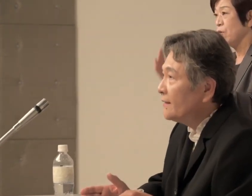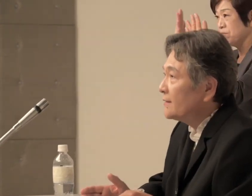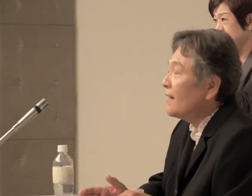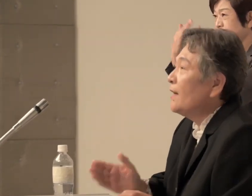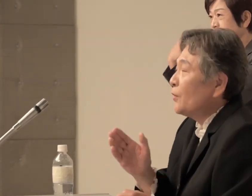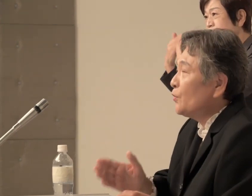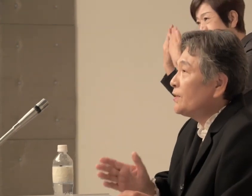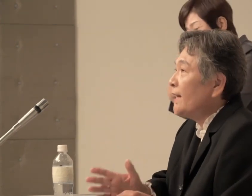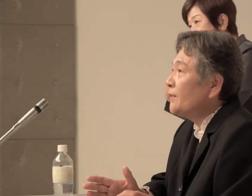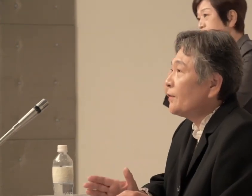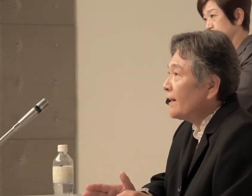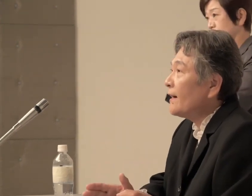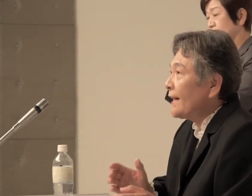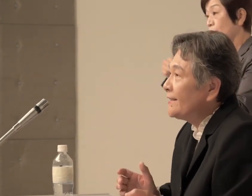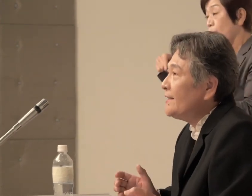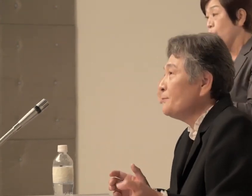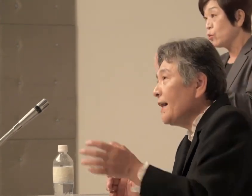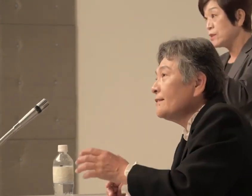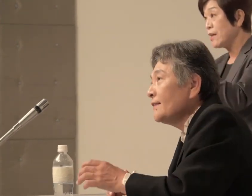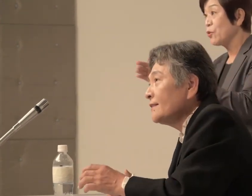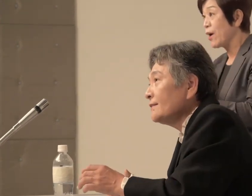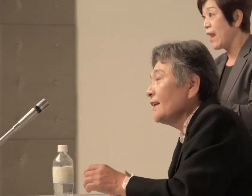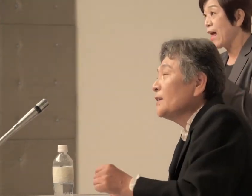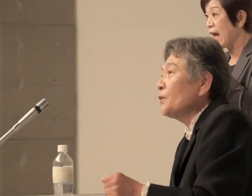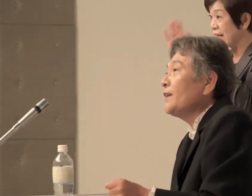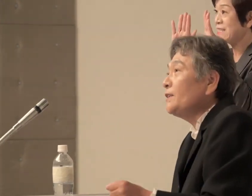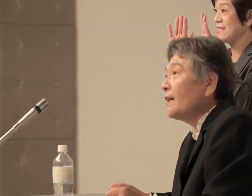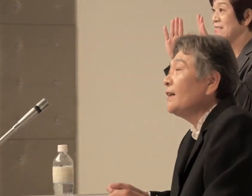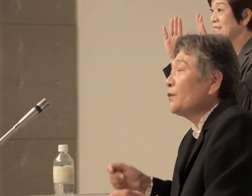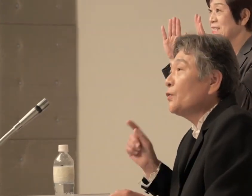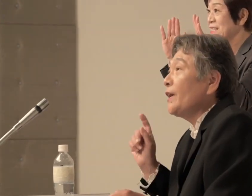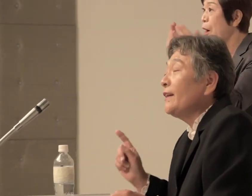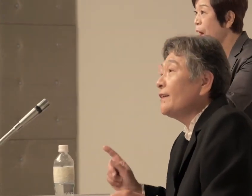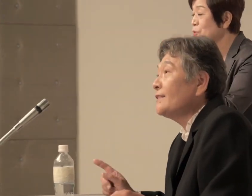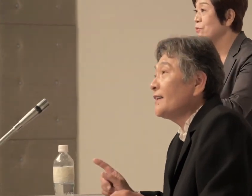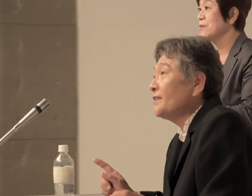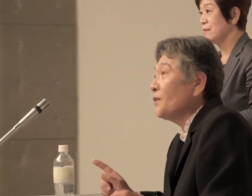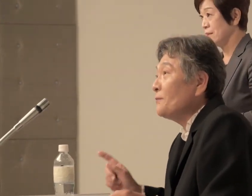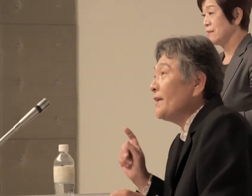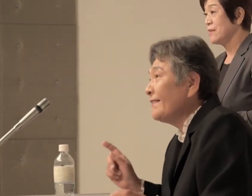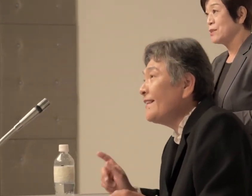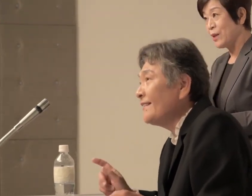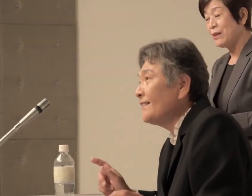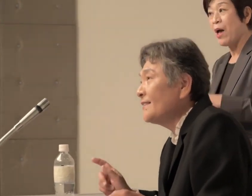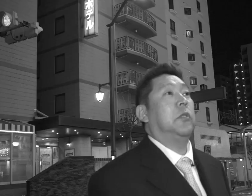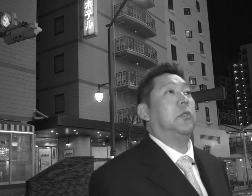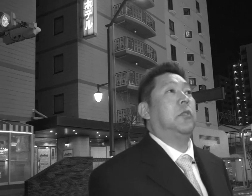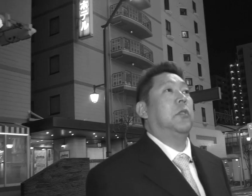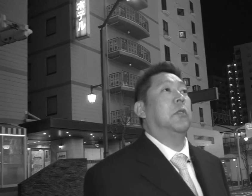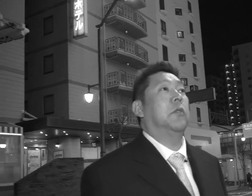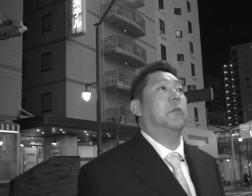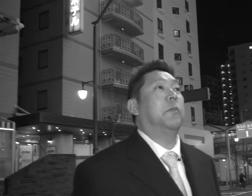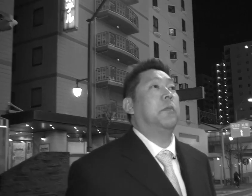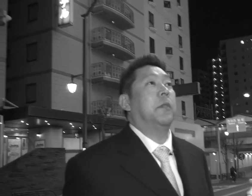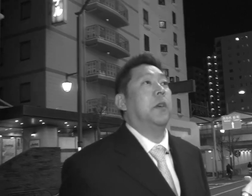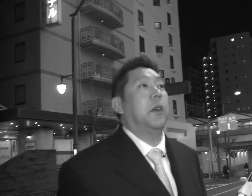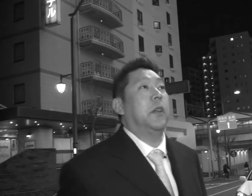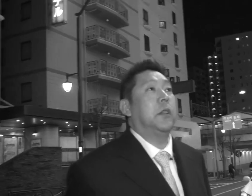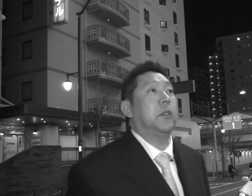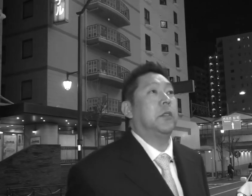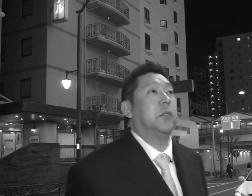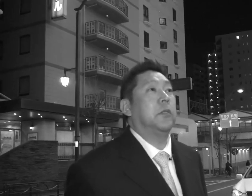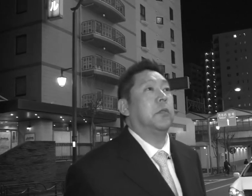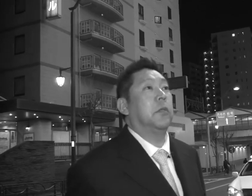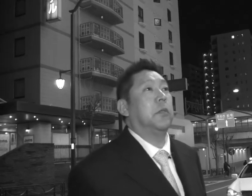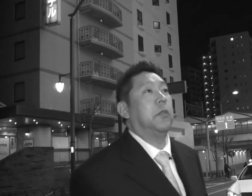だったじゃないですかこの選挙から勝ちにもあるんですそれにはこの nh キー等がぴったりなんですそして橘さんという